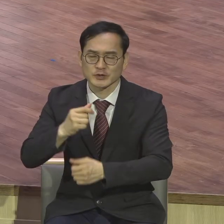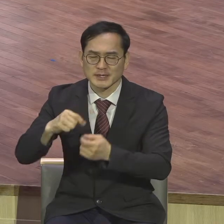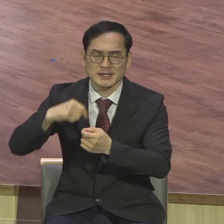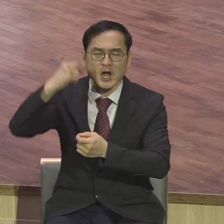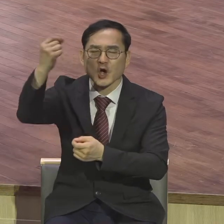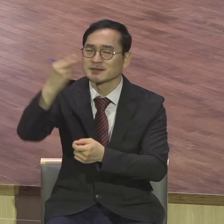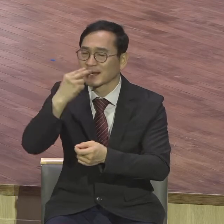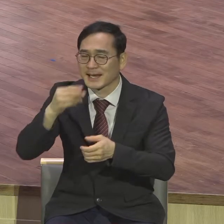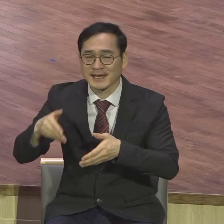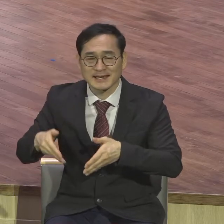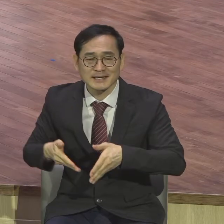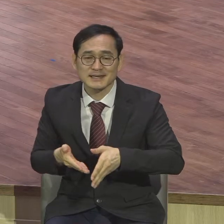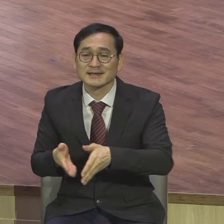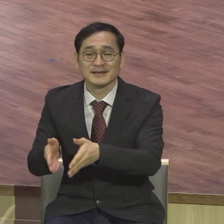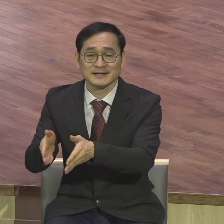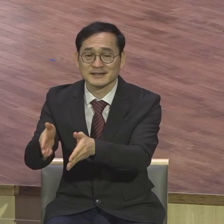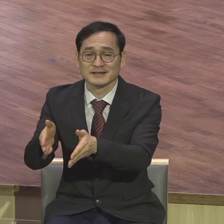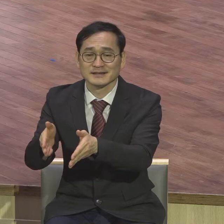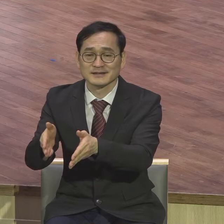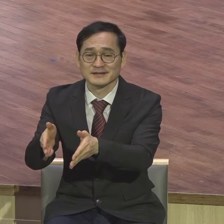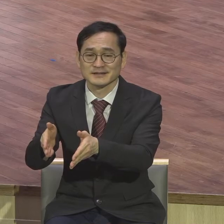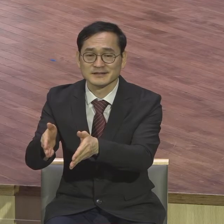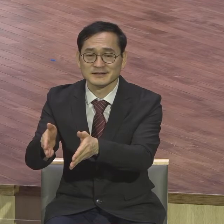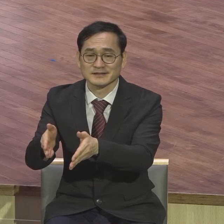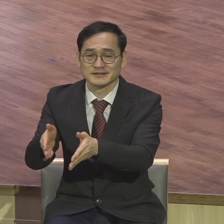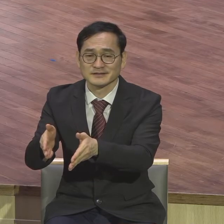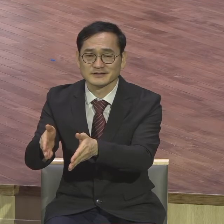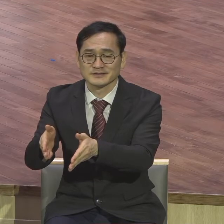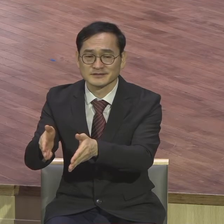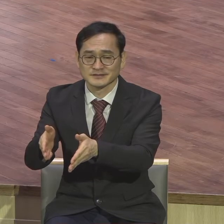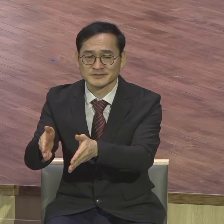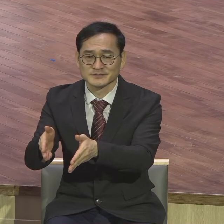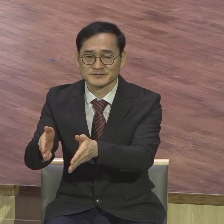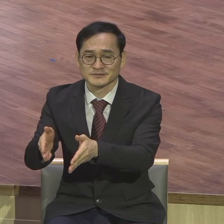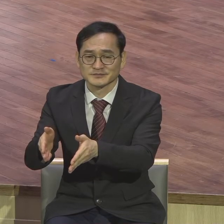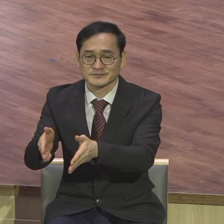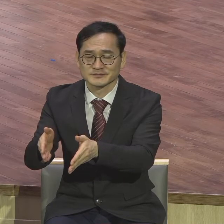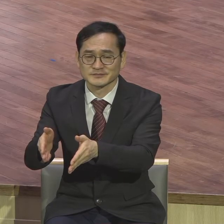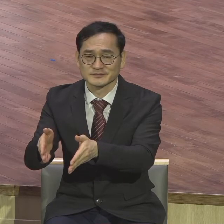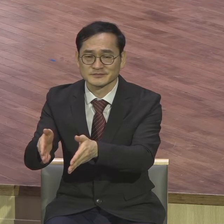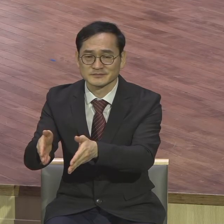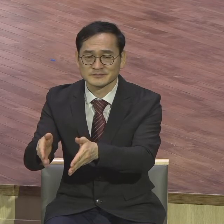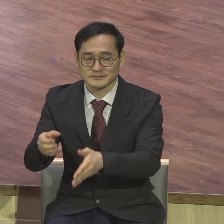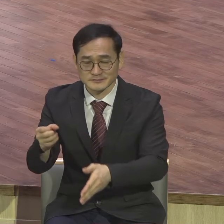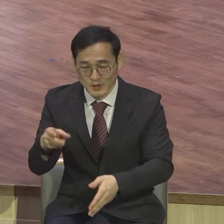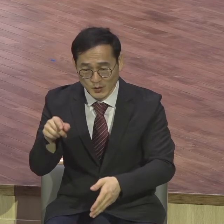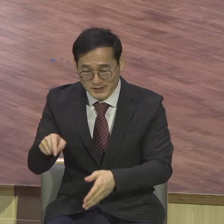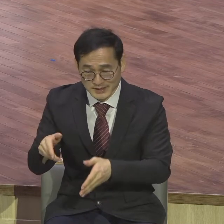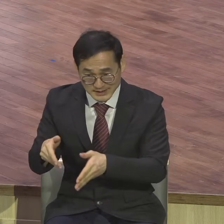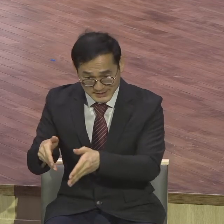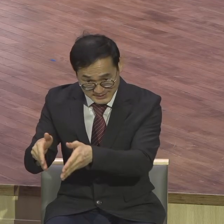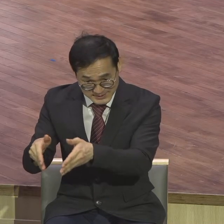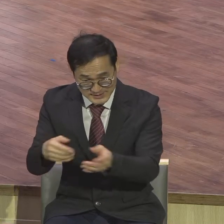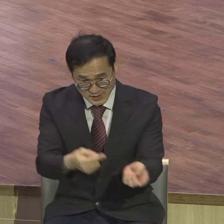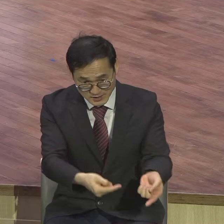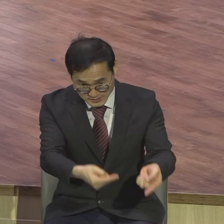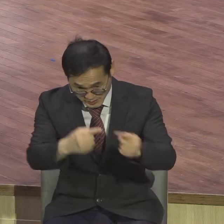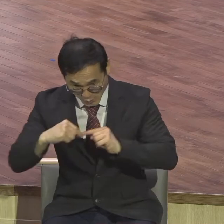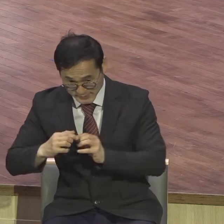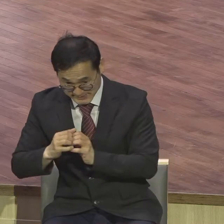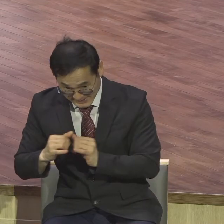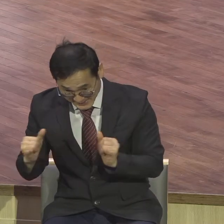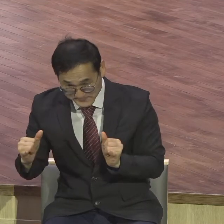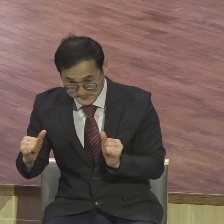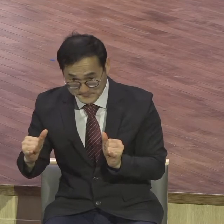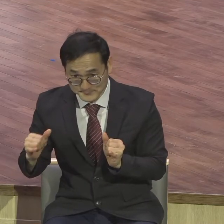영생의 길에 들어선 하나님의 자녀가 이제는 어떻게 살아야 되는 것인지에 대해서 결론적으로 밝히고 있어요.